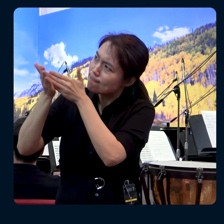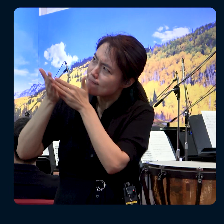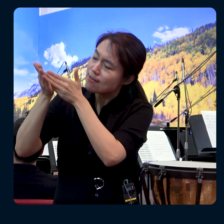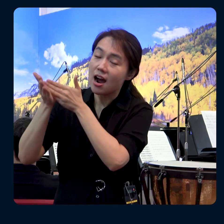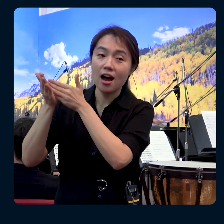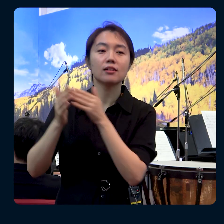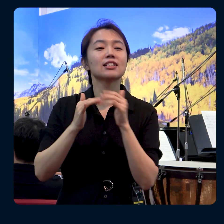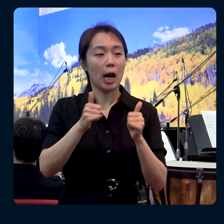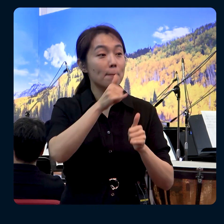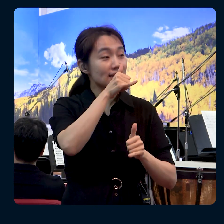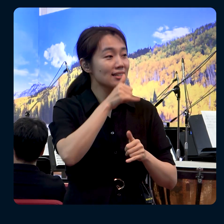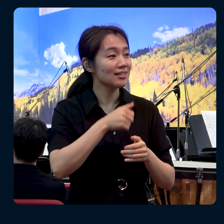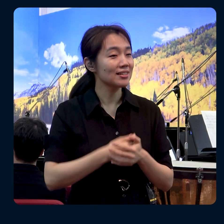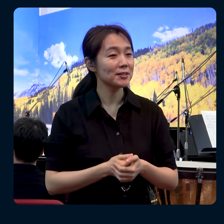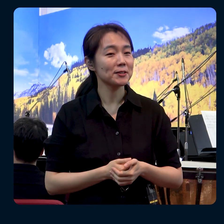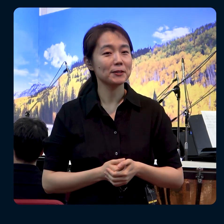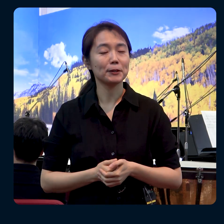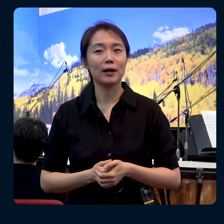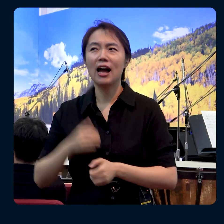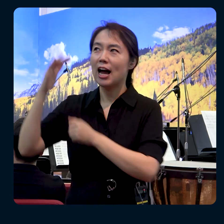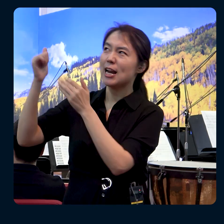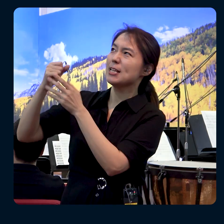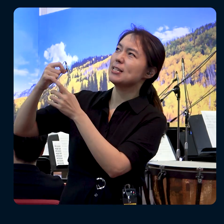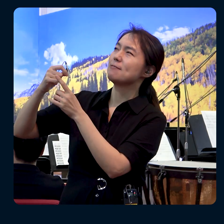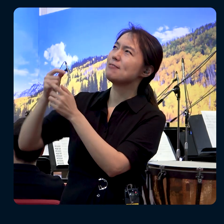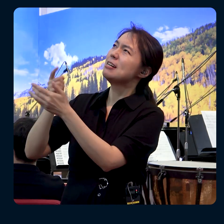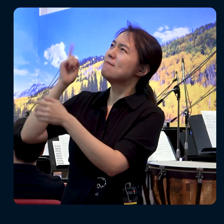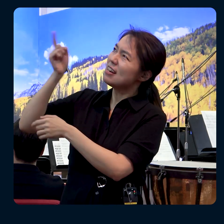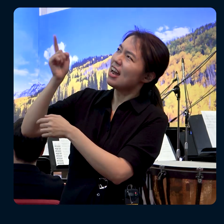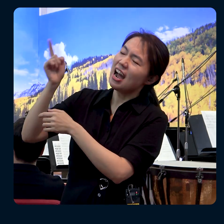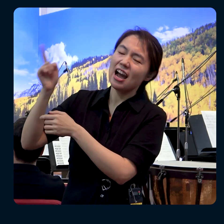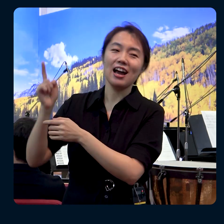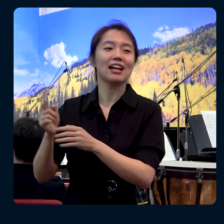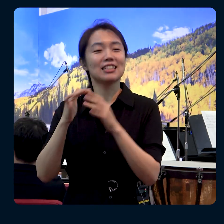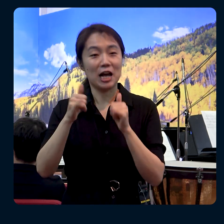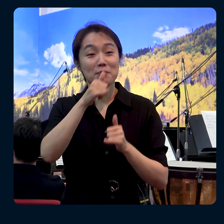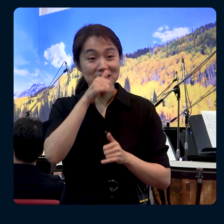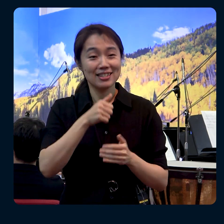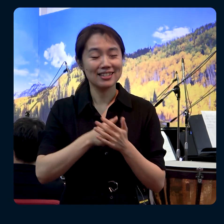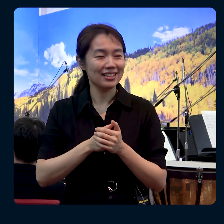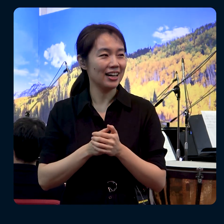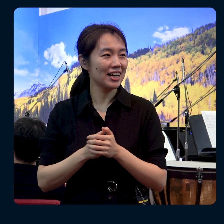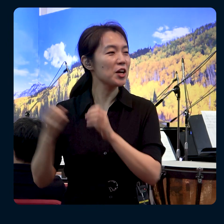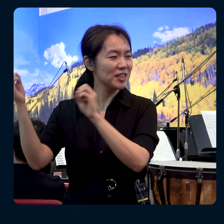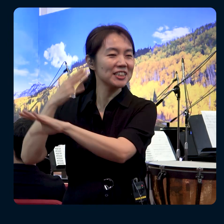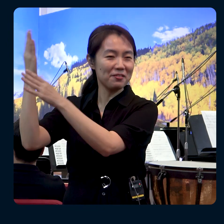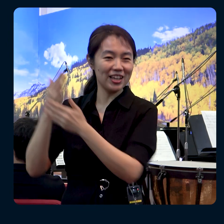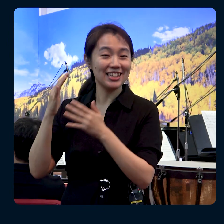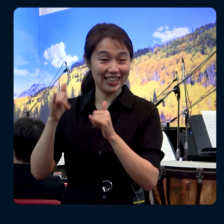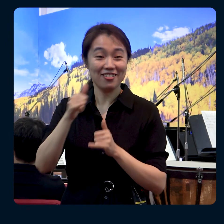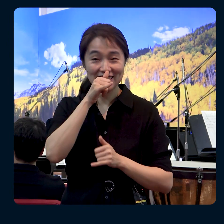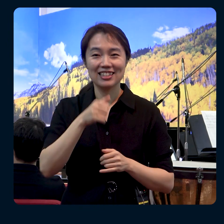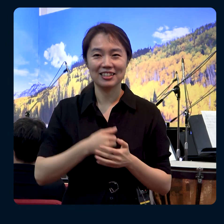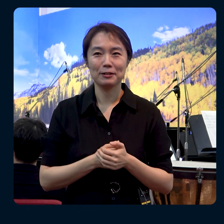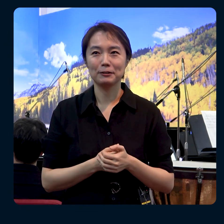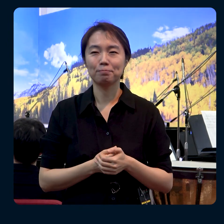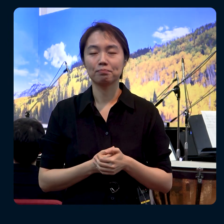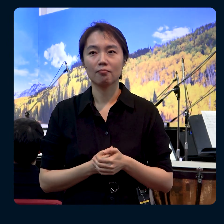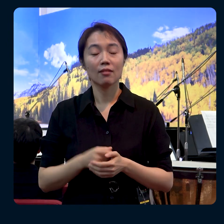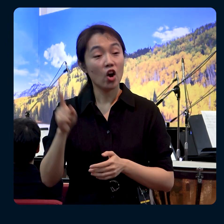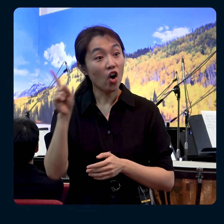하는 그런 장기가 있어요. 하나님하고 따지고 막 그렇게 말하면서 하나님과 딜을 하는. 그런데 어떤